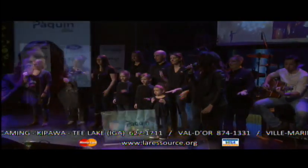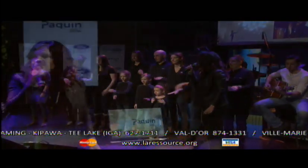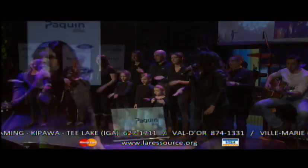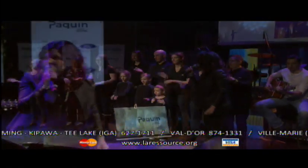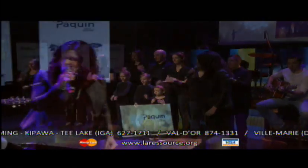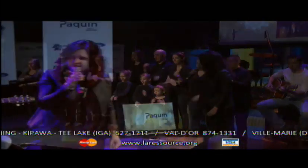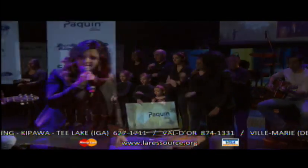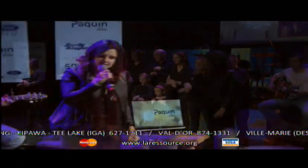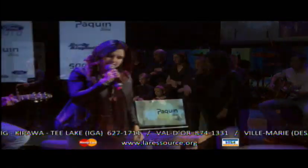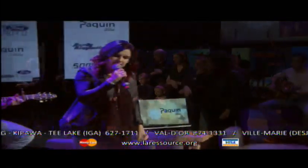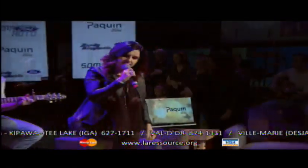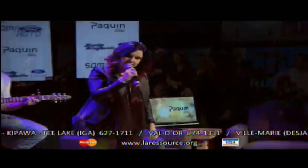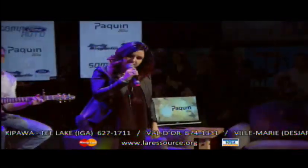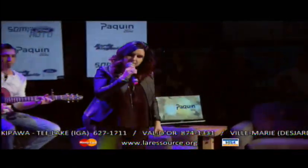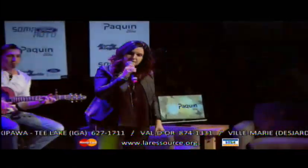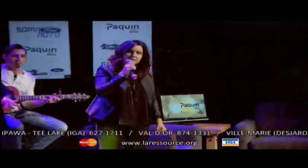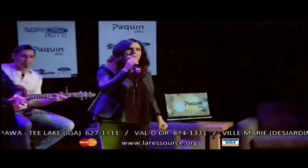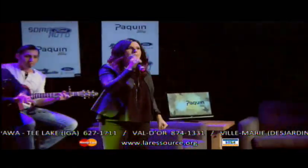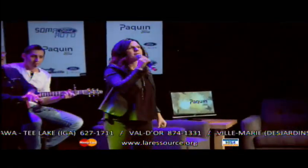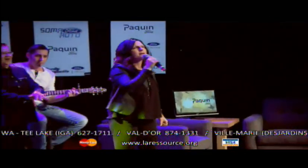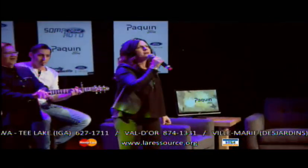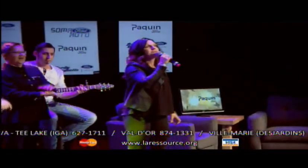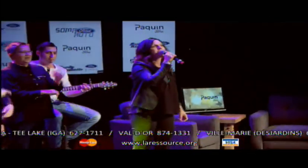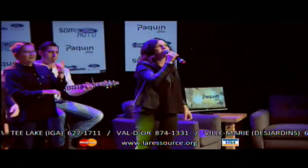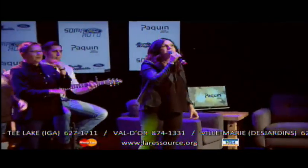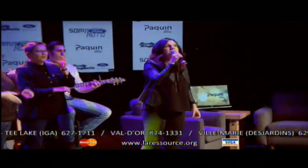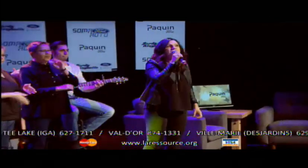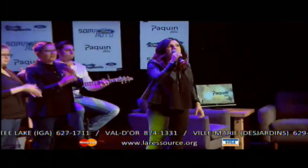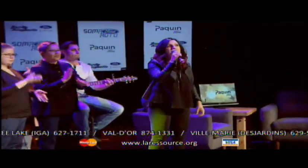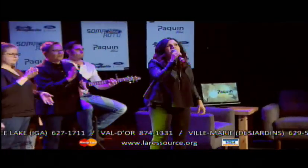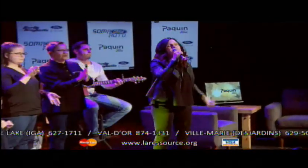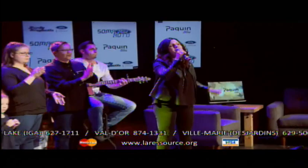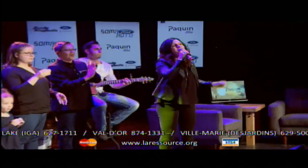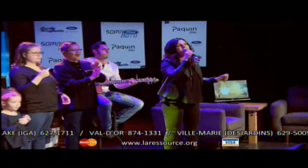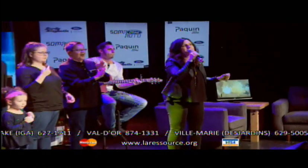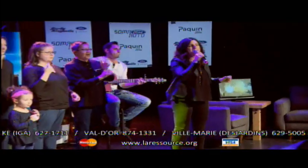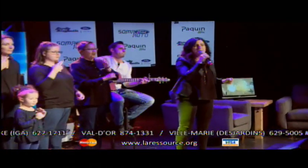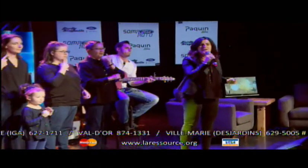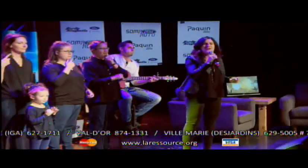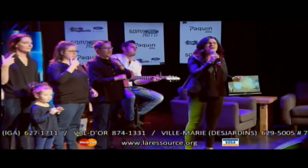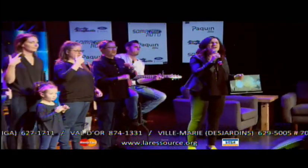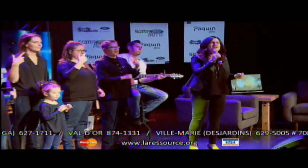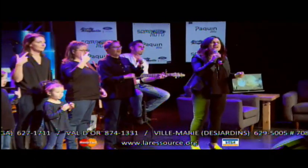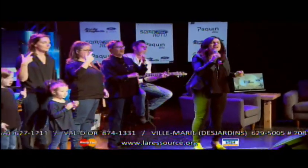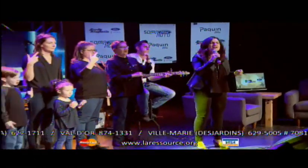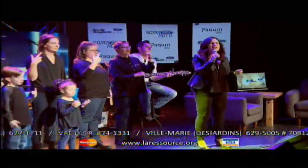d'enfants ce soir. Je ne m'enfuis pas, je